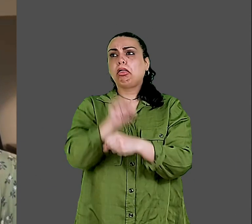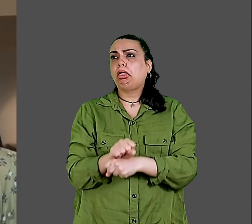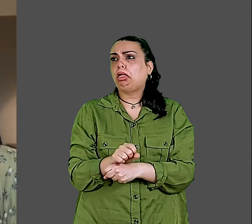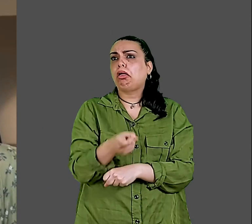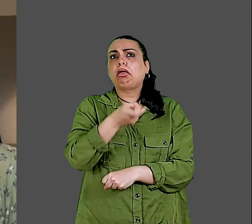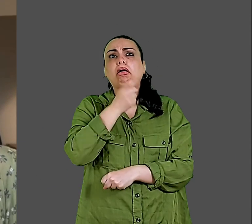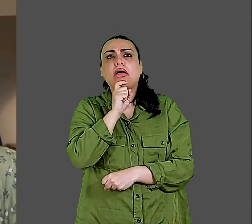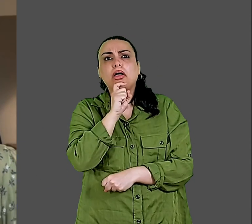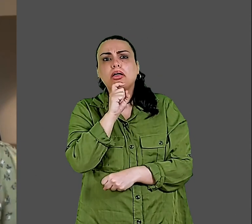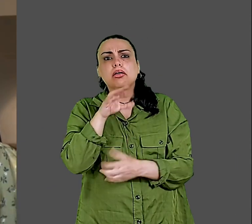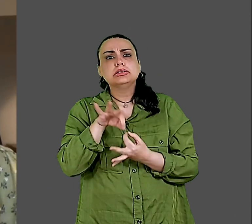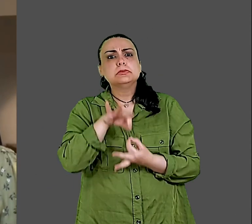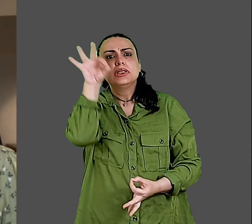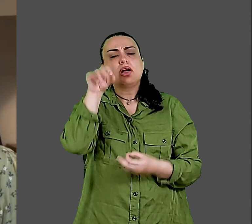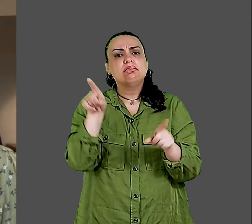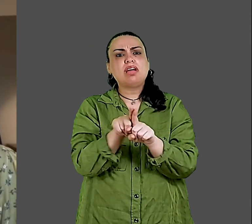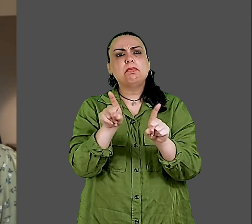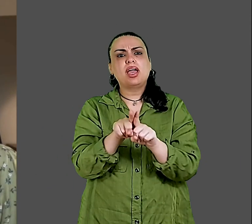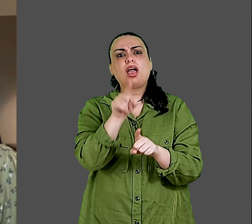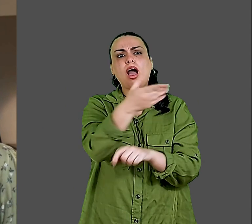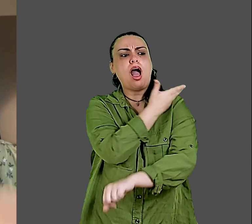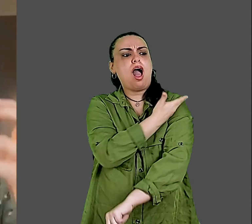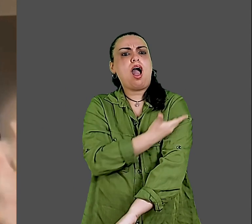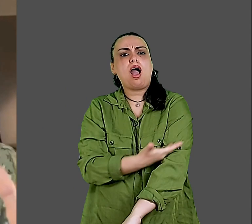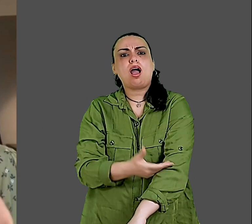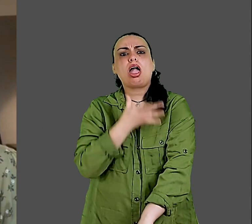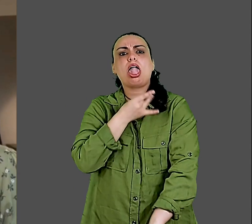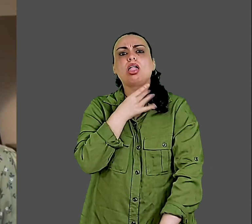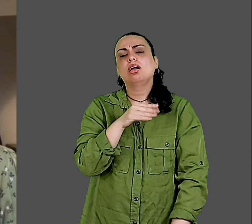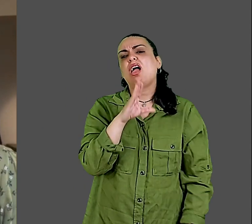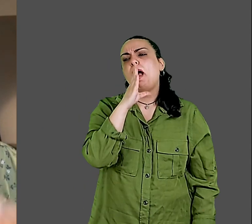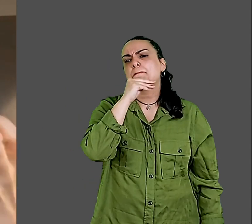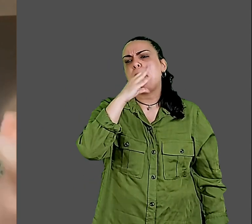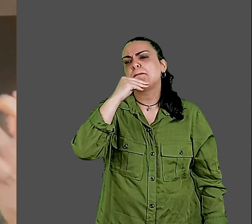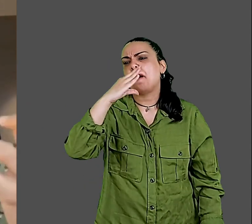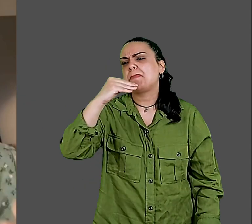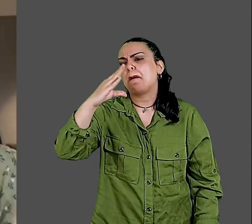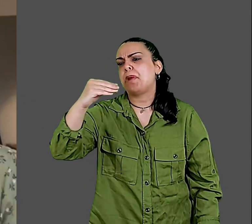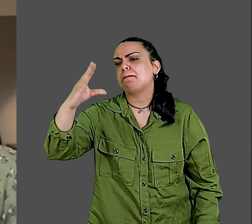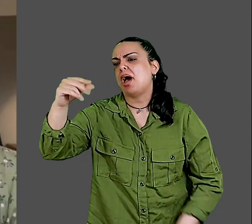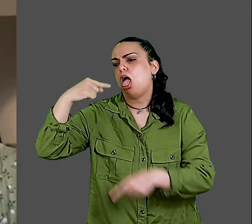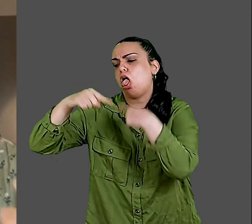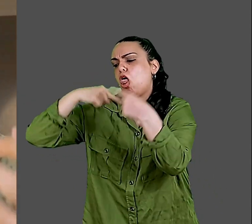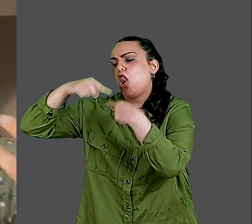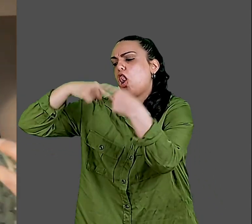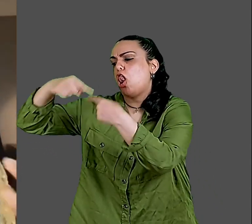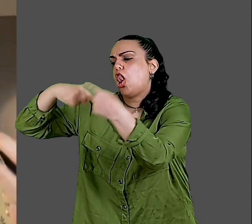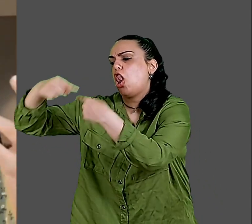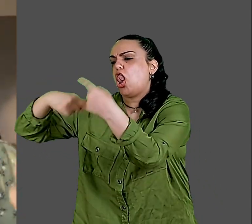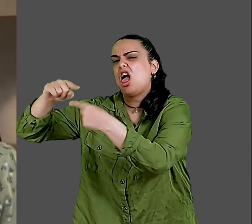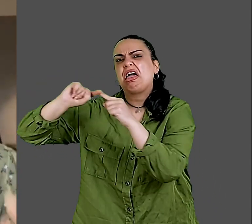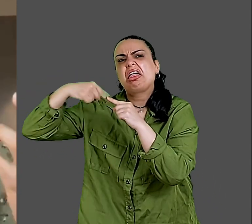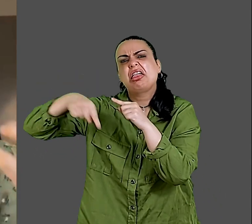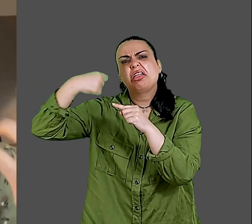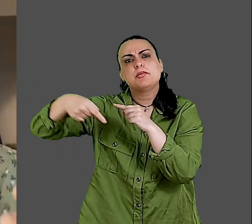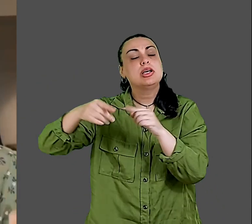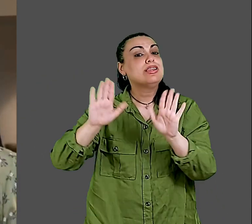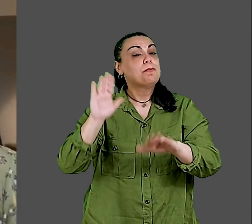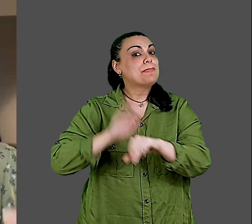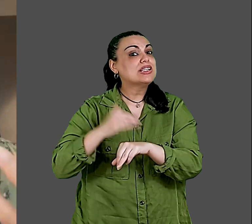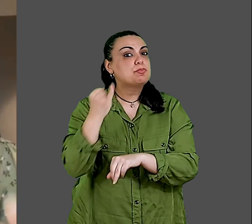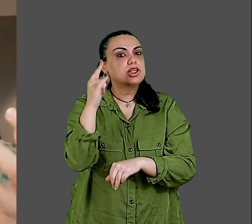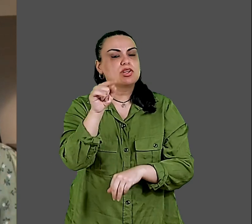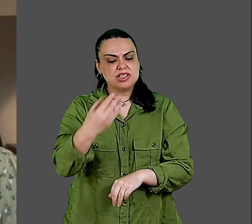procrastinação e, através disso, compreender com clareza e viver mais do que saber,